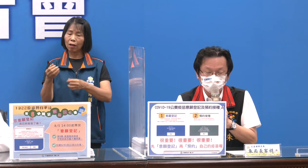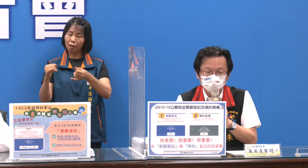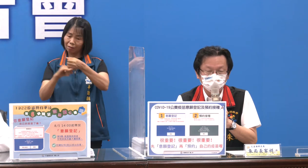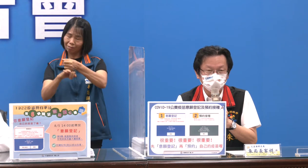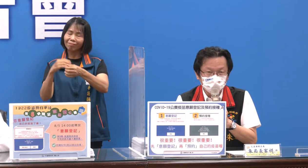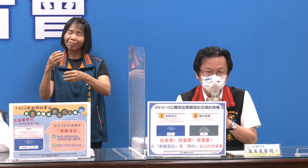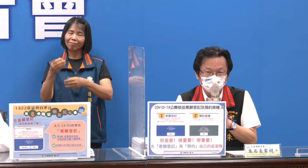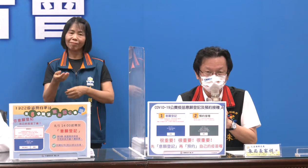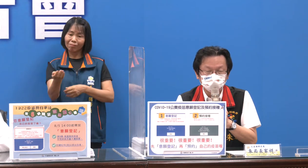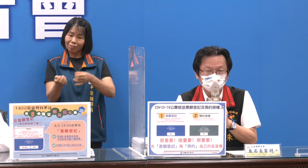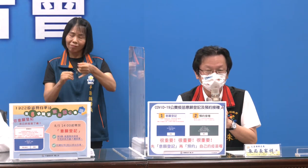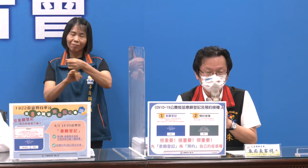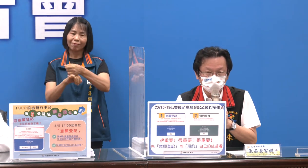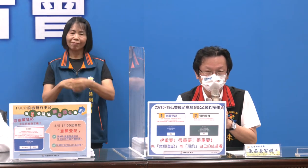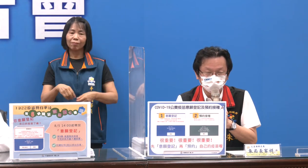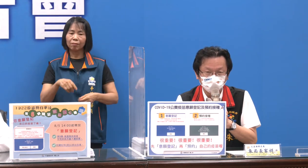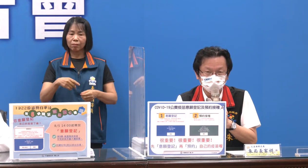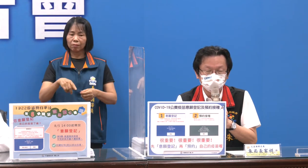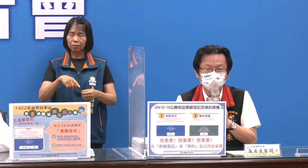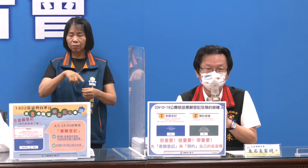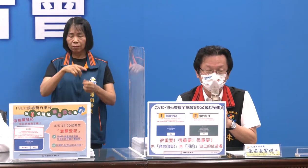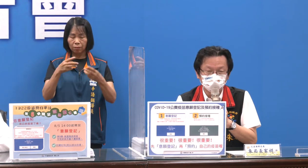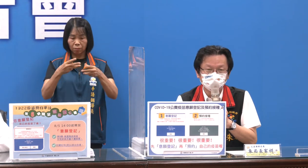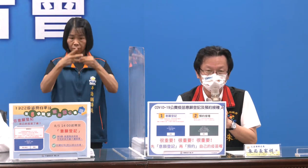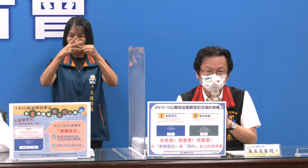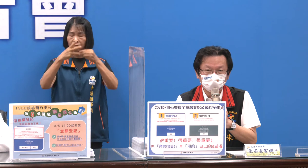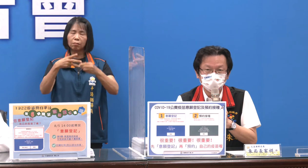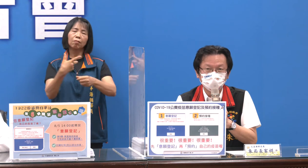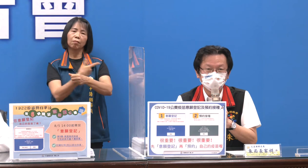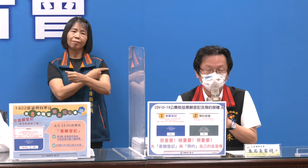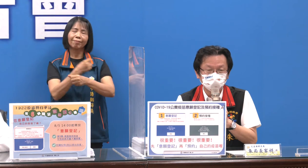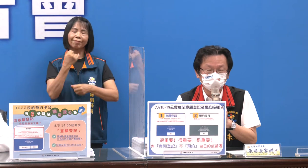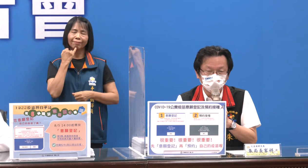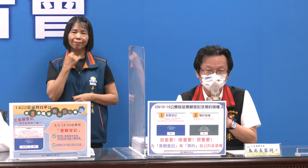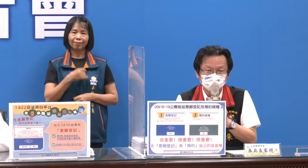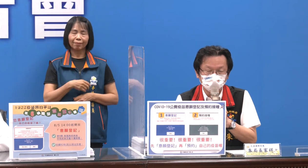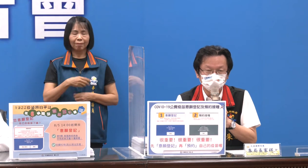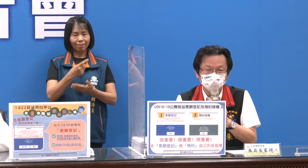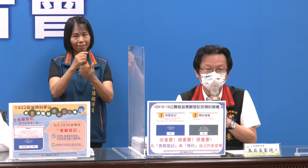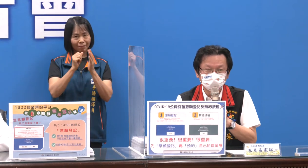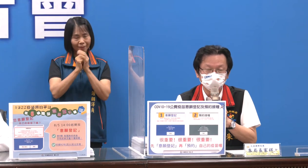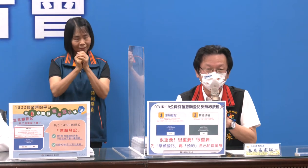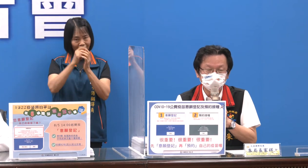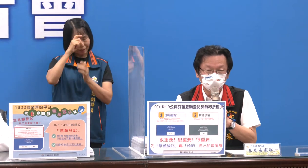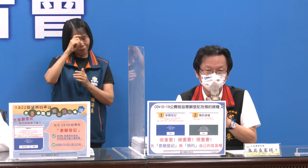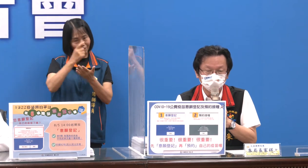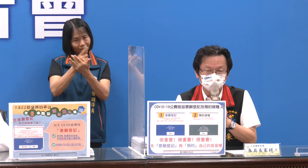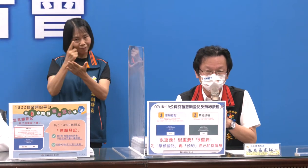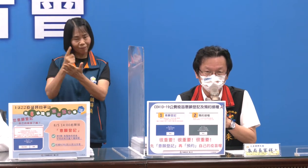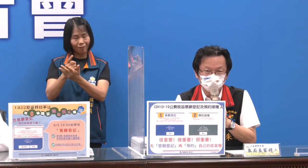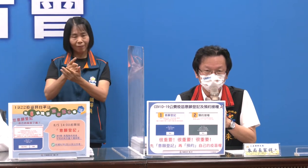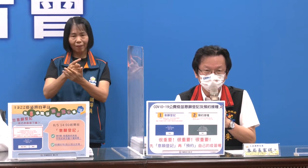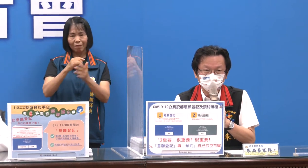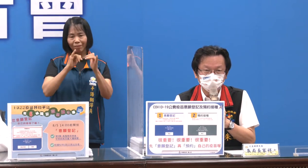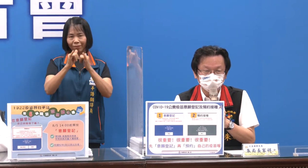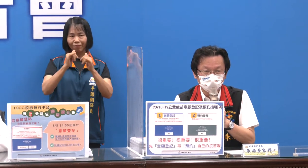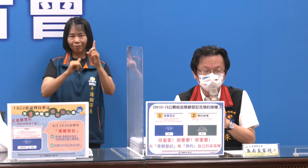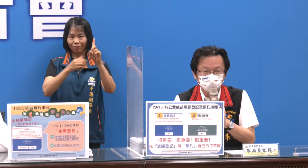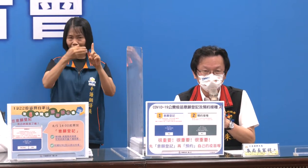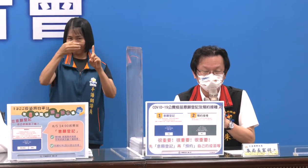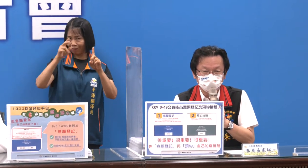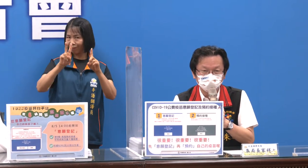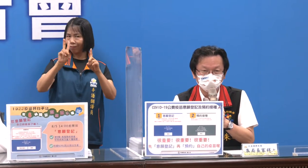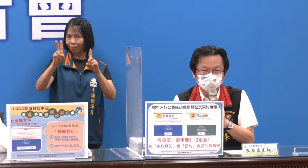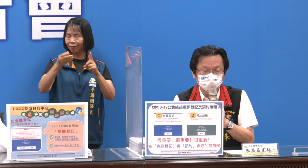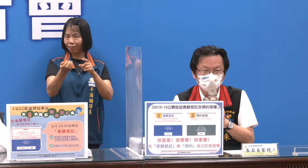段。你的疫苗在中央库房，拜托拜托，我们所有的乡亲请到1922去预约，只要符